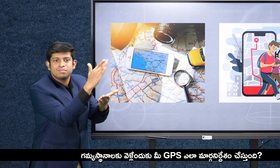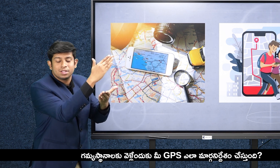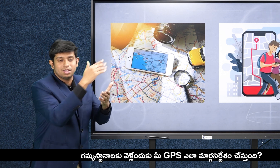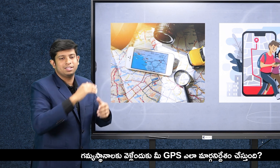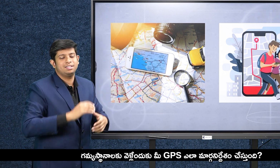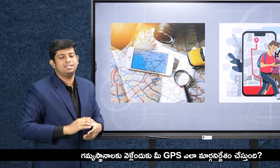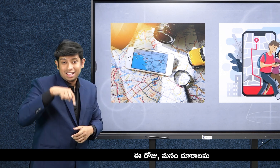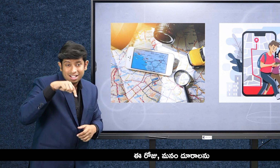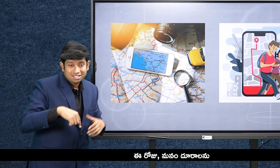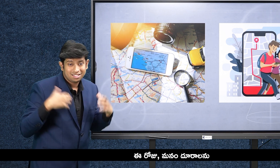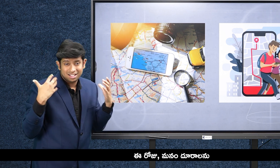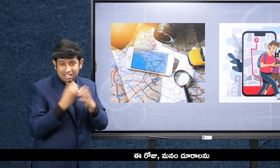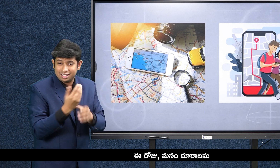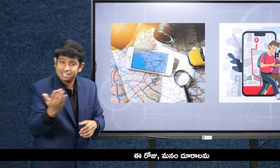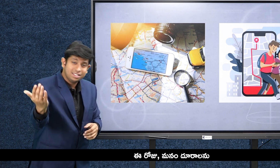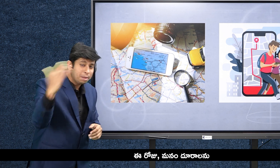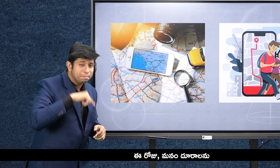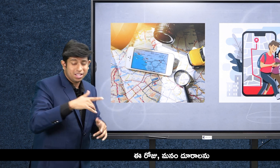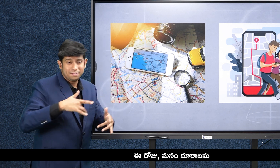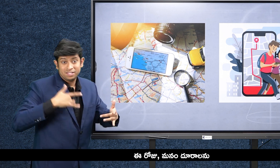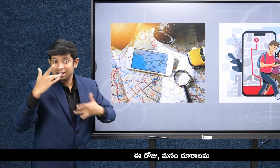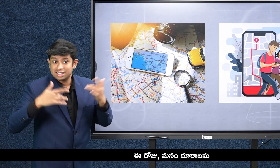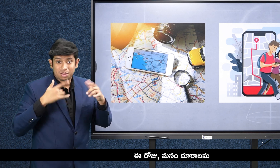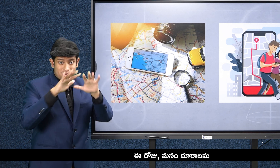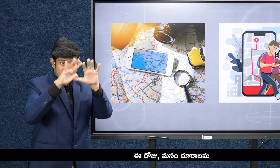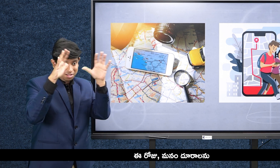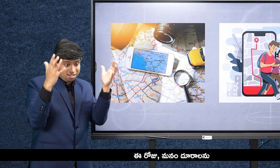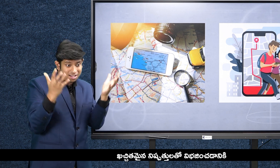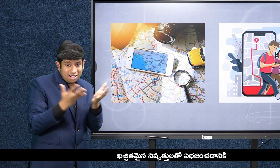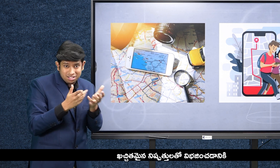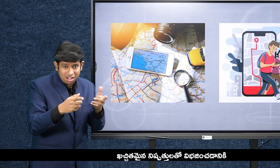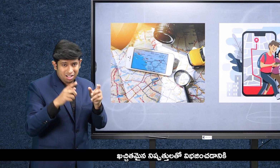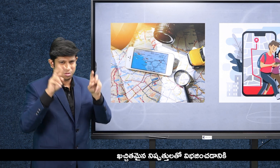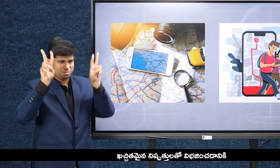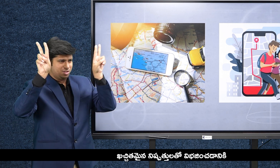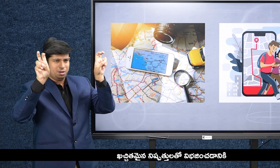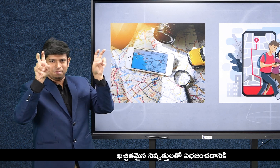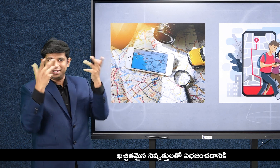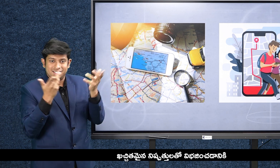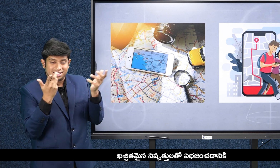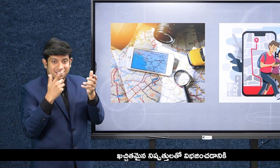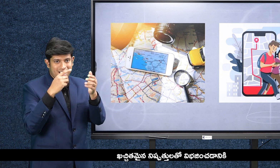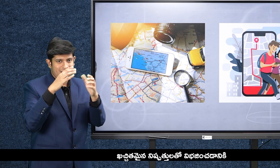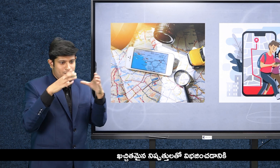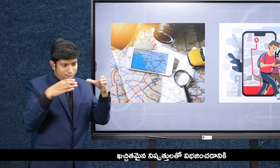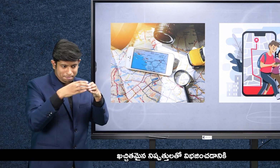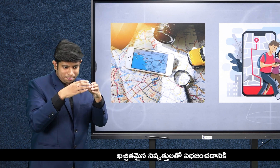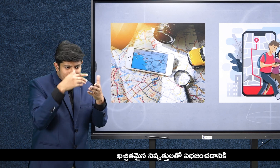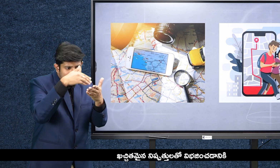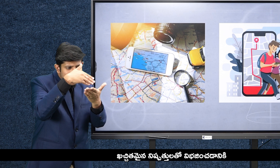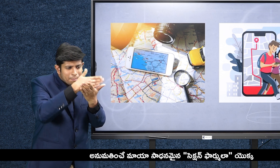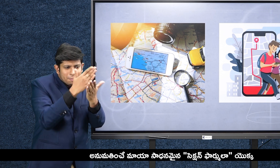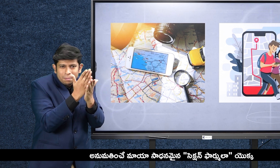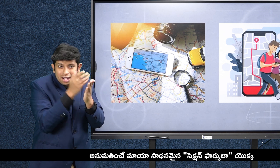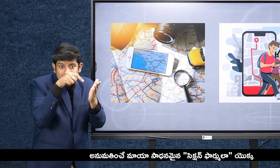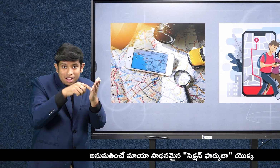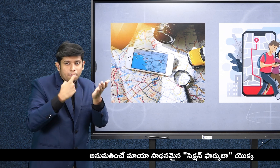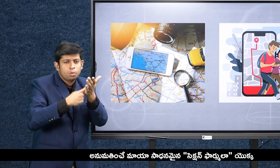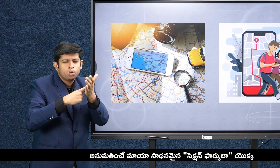చేస్తుంది ఈరోజు మనం దూరాలను ఖచ్చితమైన నిష్పత్తులతో విభజించడానికి అనుమతించే